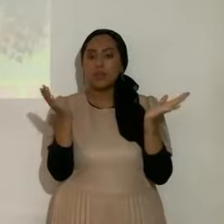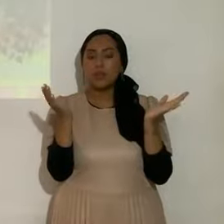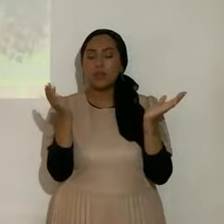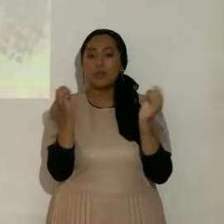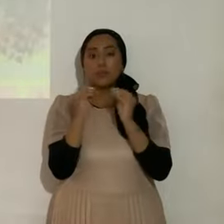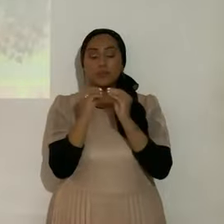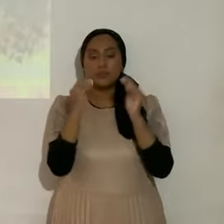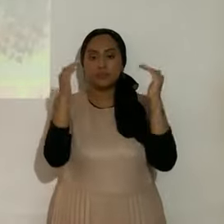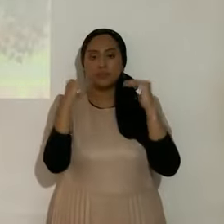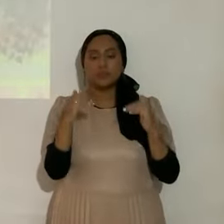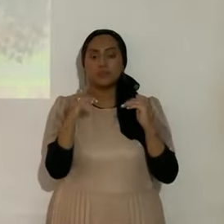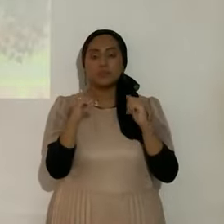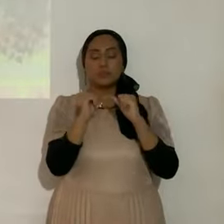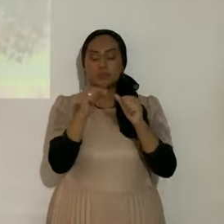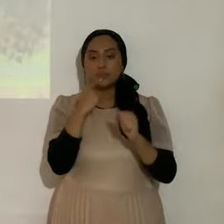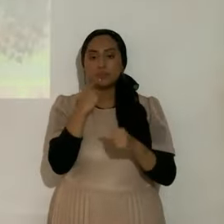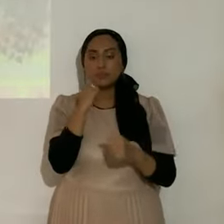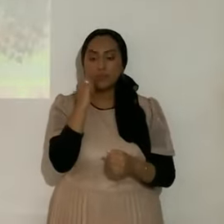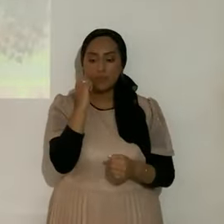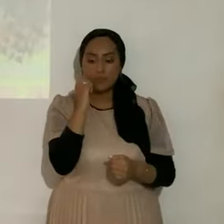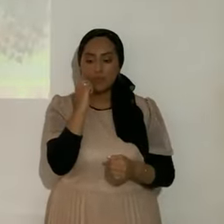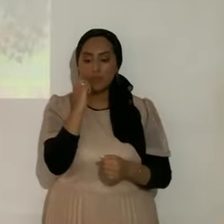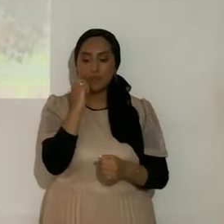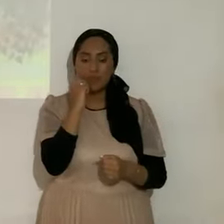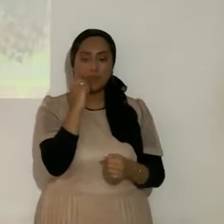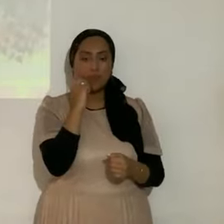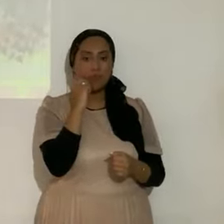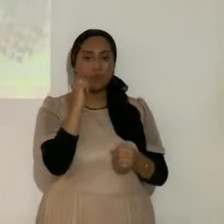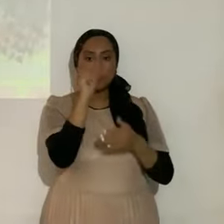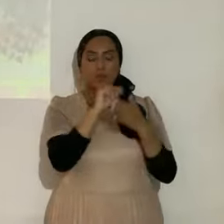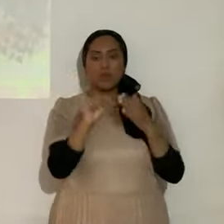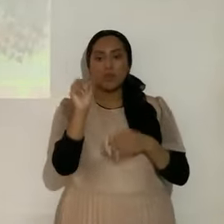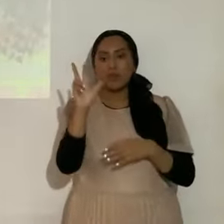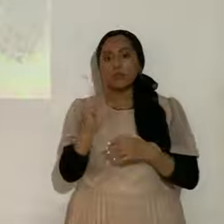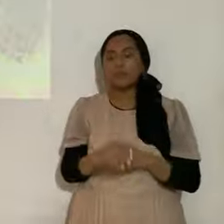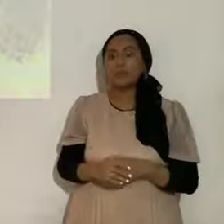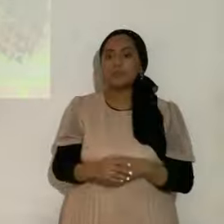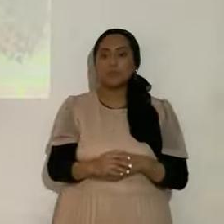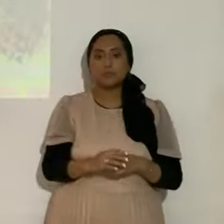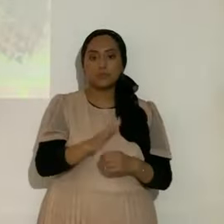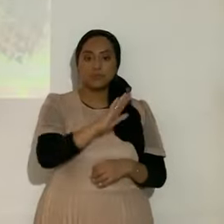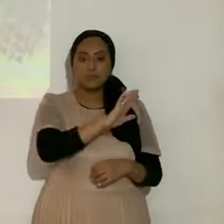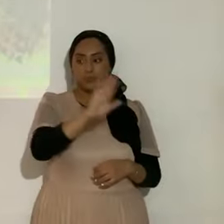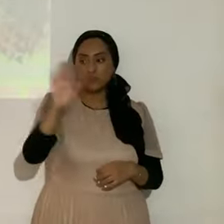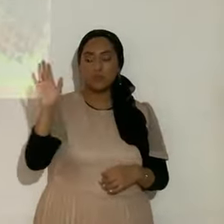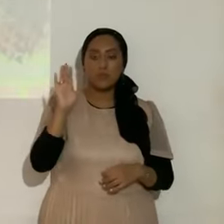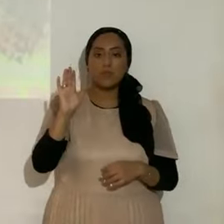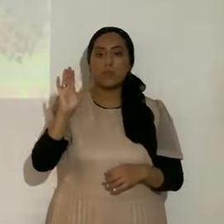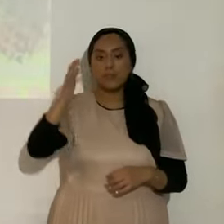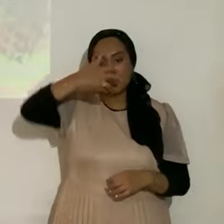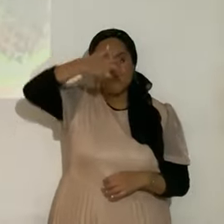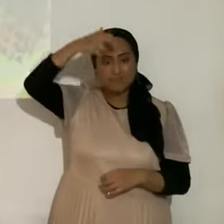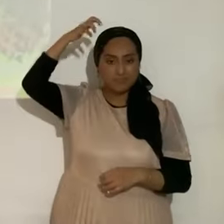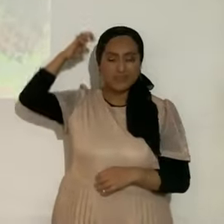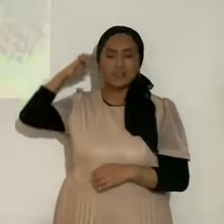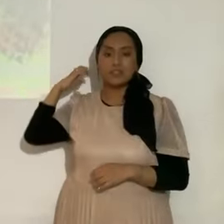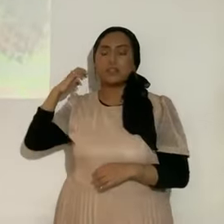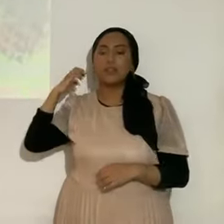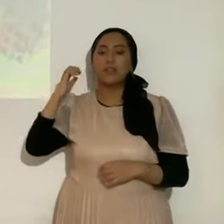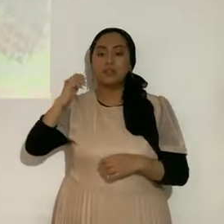Más adelante sigue la lectura y vamos a leer el verso 3. Sus príncipes en medio de ella son leones rugientes.